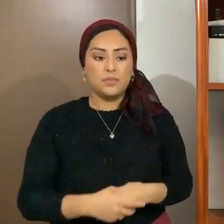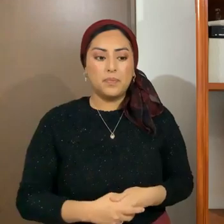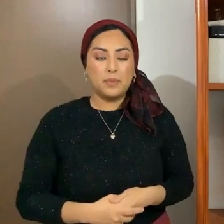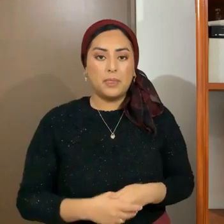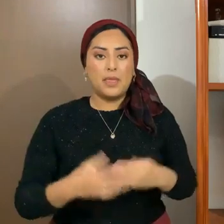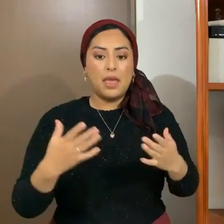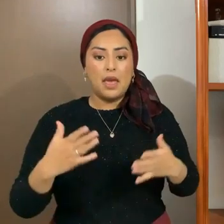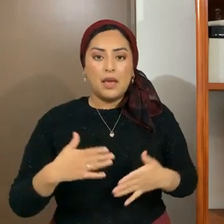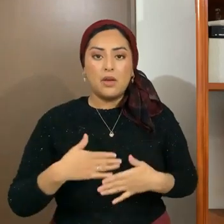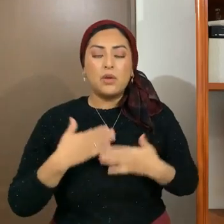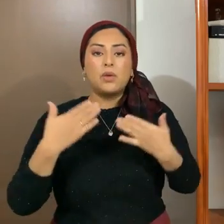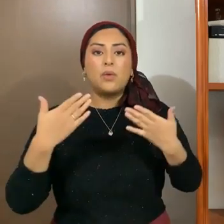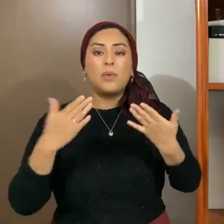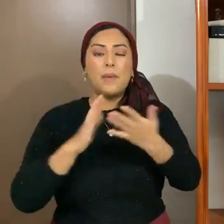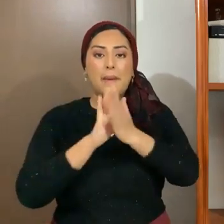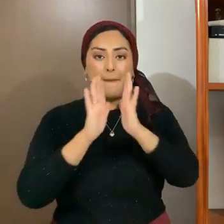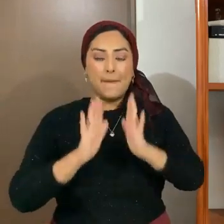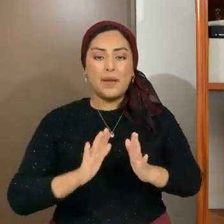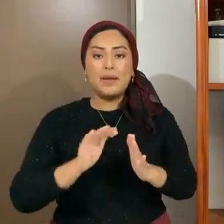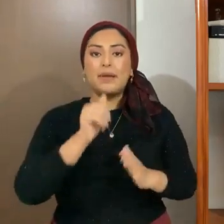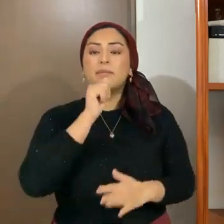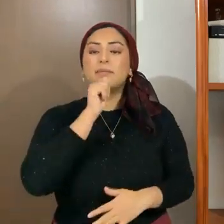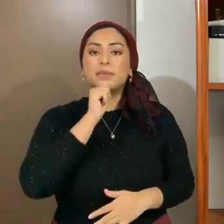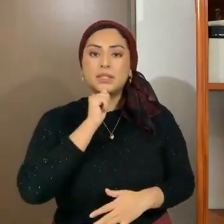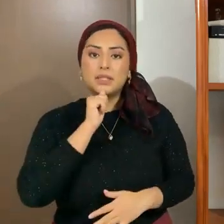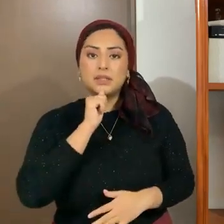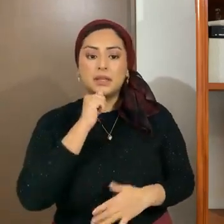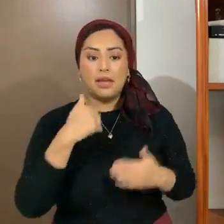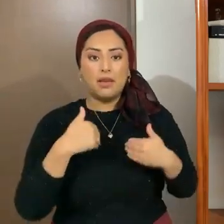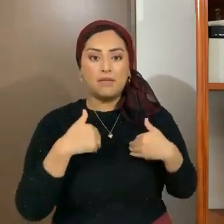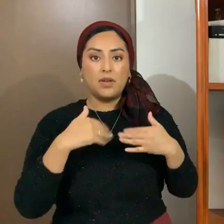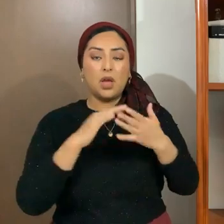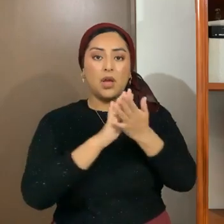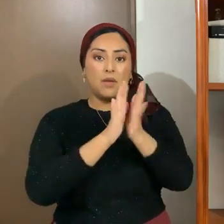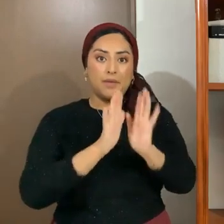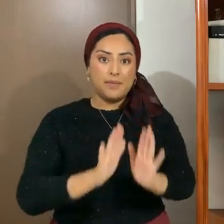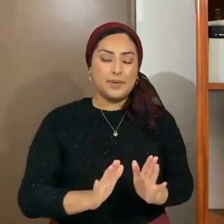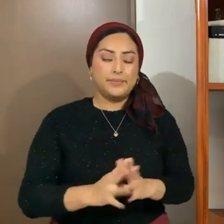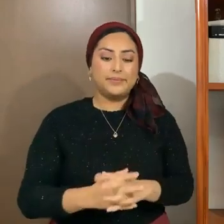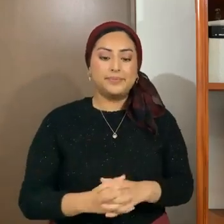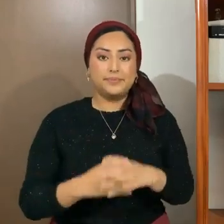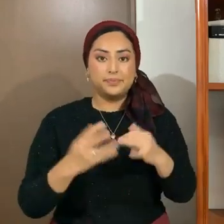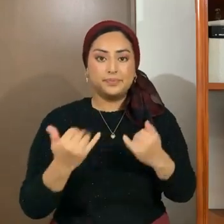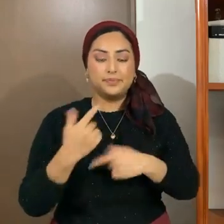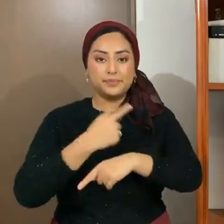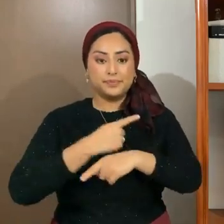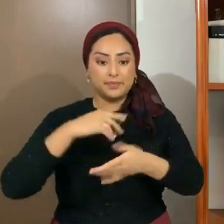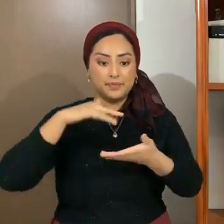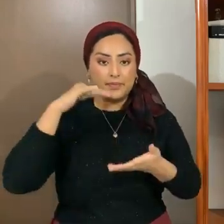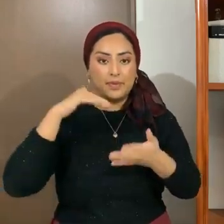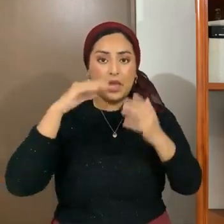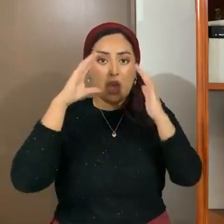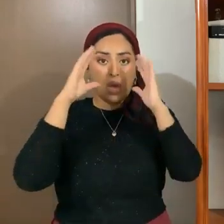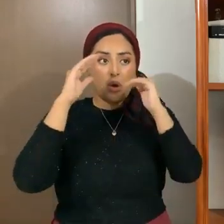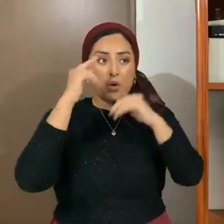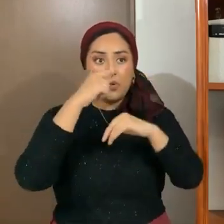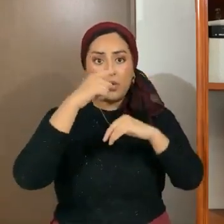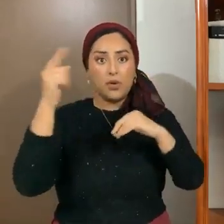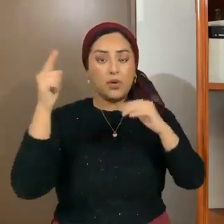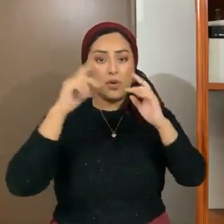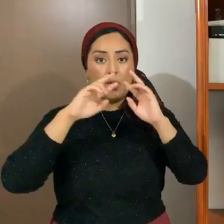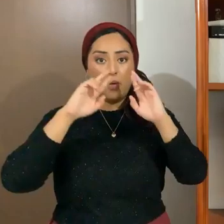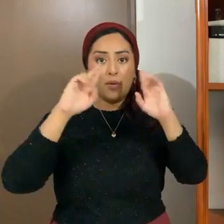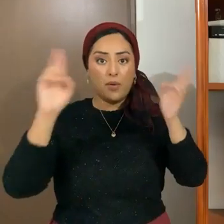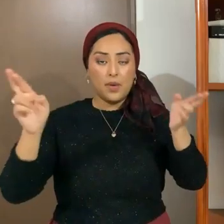son? Gozo, paz, paciencia. Entonces ahí está la paz y otros más que vamos a estudiar hoy. Así que espero que estén con